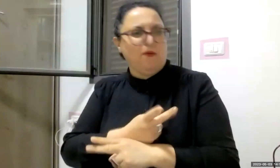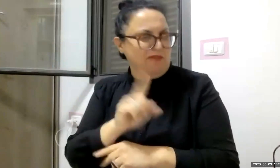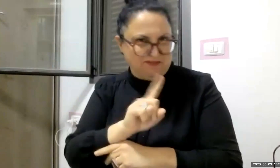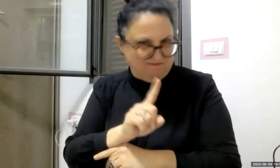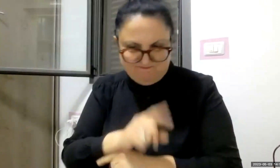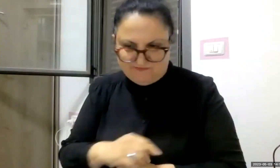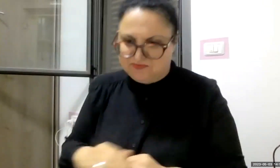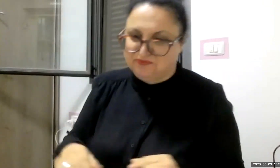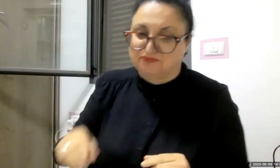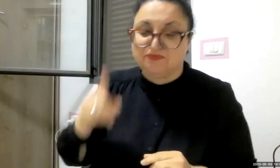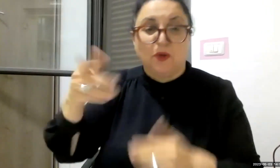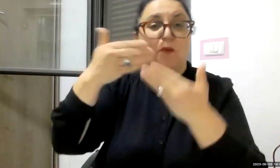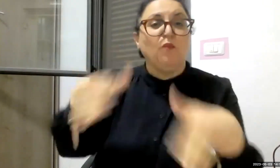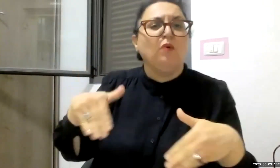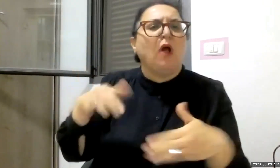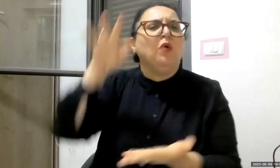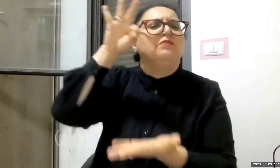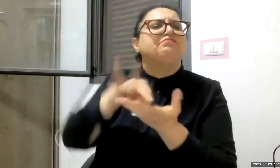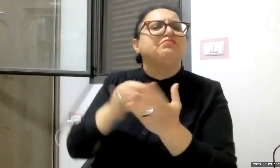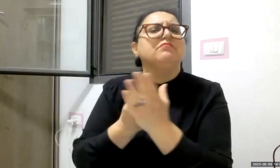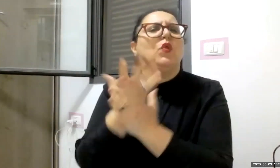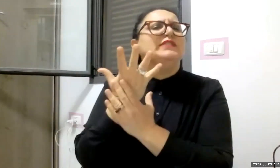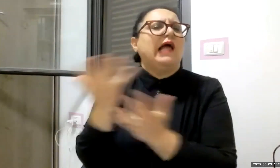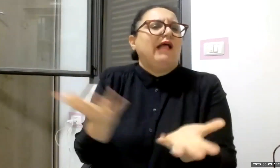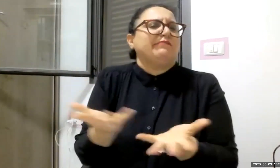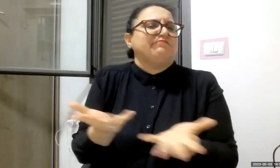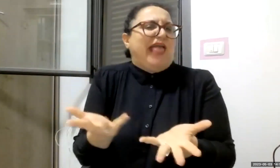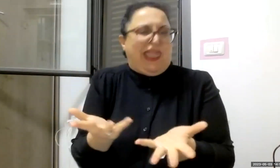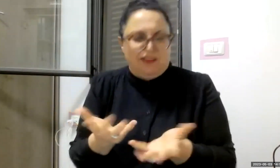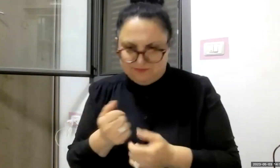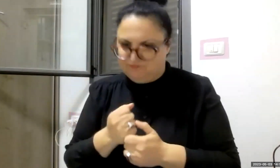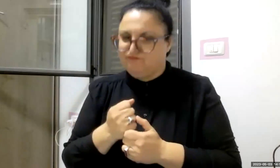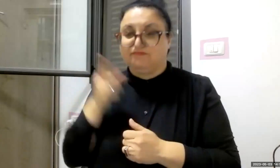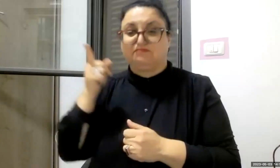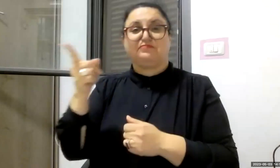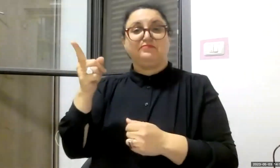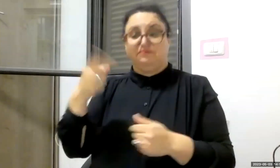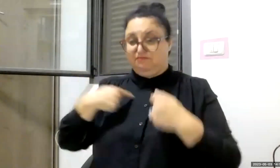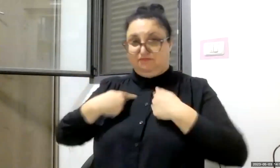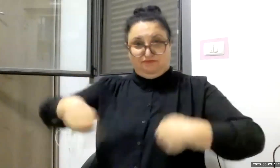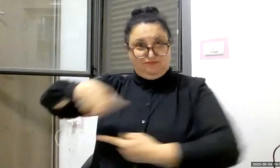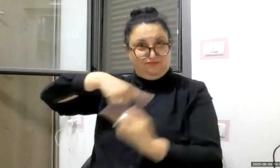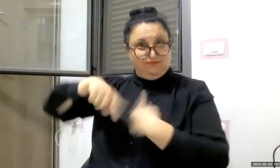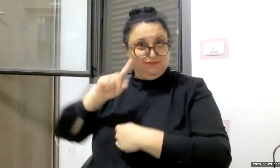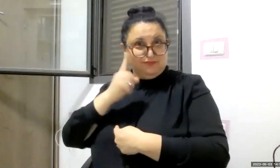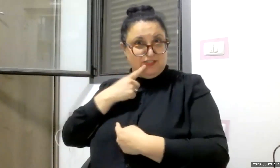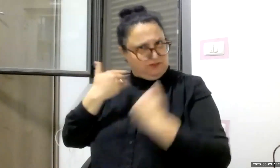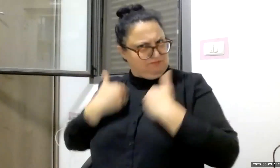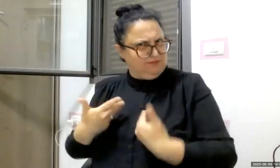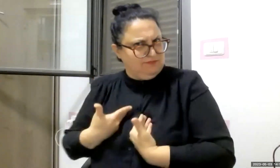החרשות היא לא חריגה מהנורמה. המוגבלות, איך היא בעצם נוצרת? אני